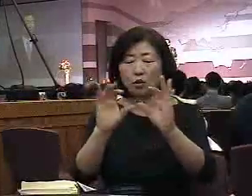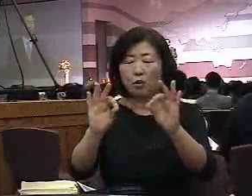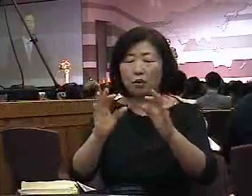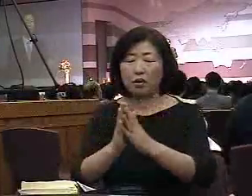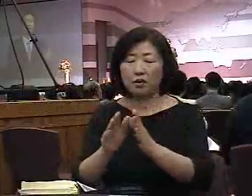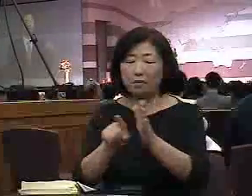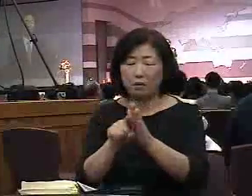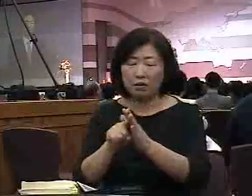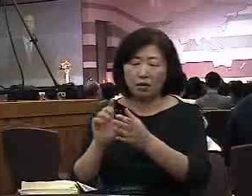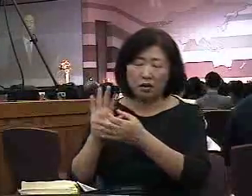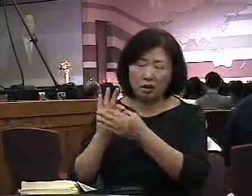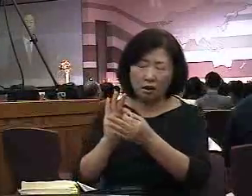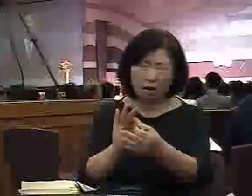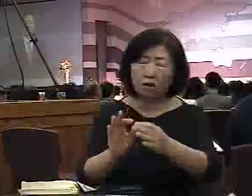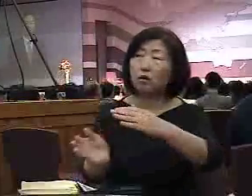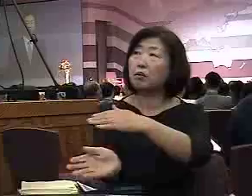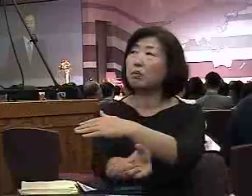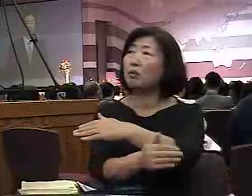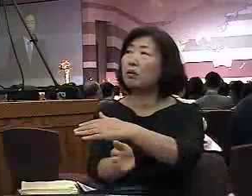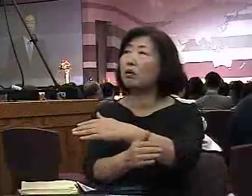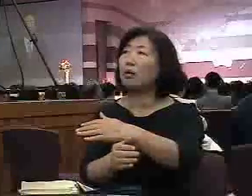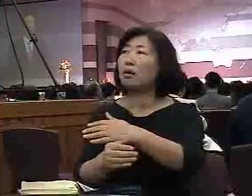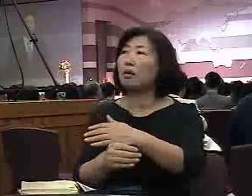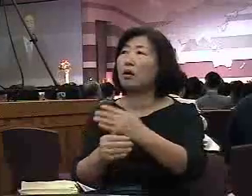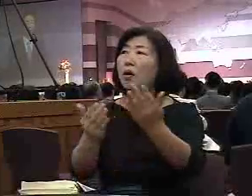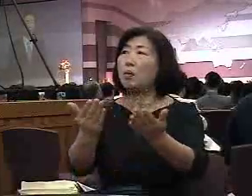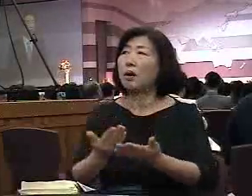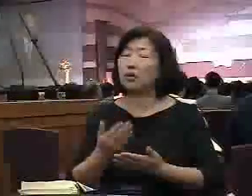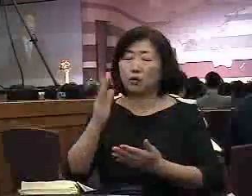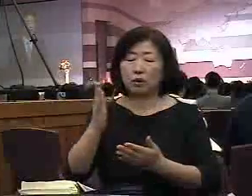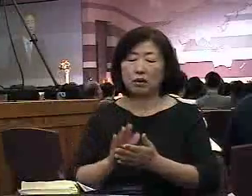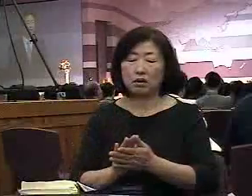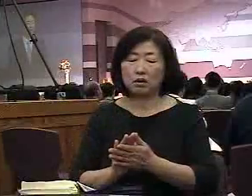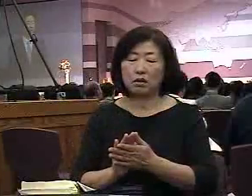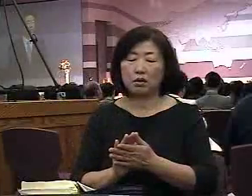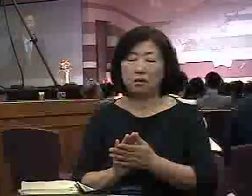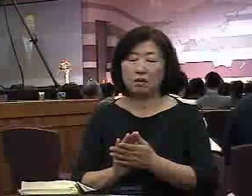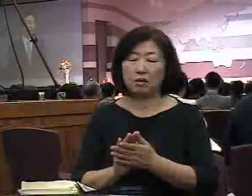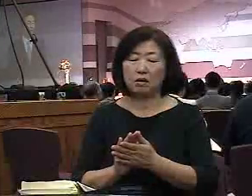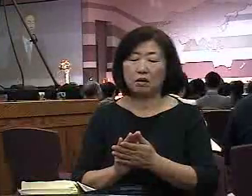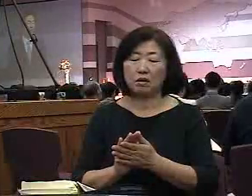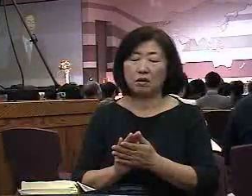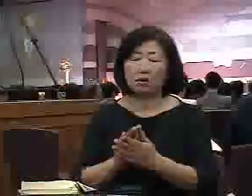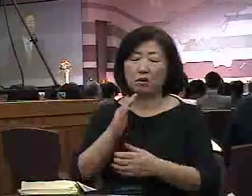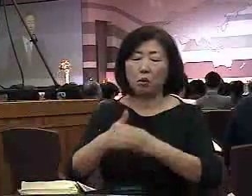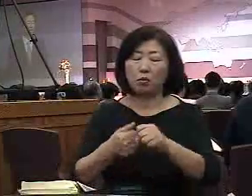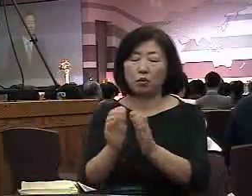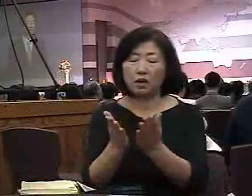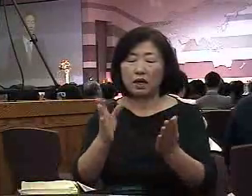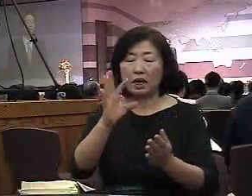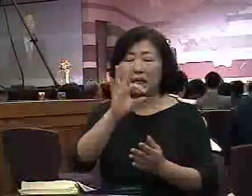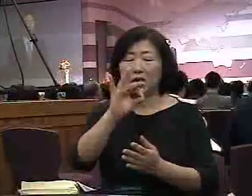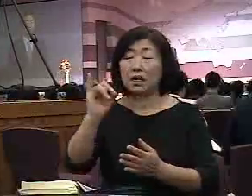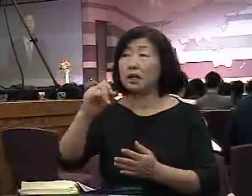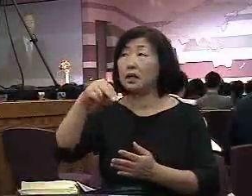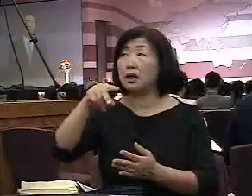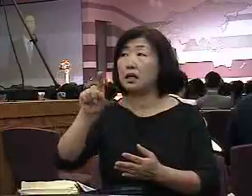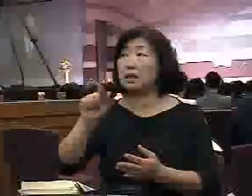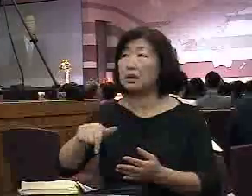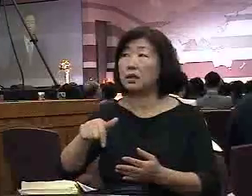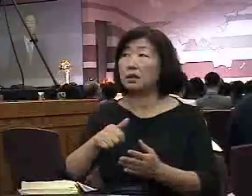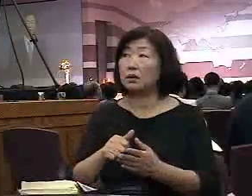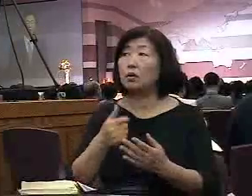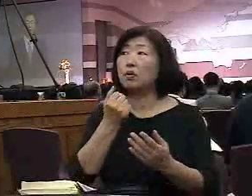믿음으로 계속 비우는 그런 테스트를 받고 있는 것을 보게 됩니다. 오늘 이 본문의 이삭의 예도 마찬가지입니다. 이제 오늘